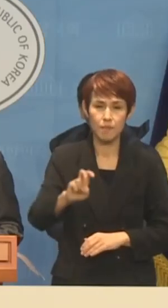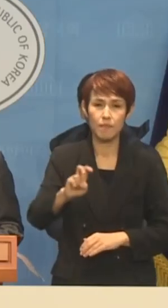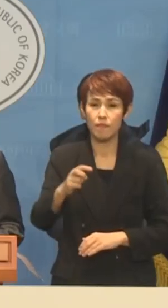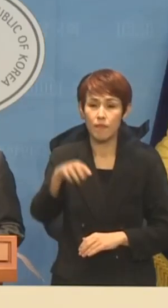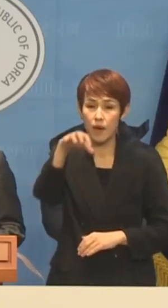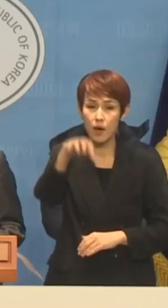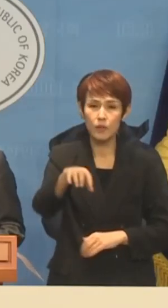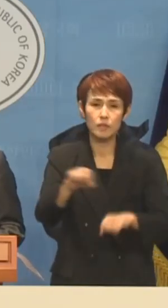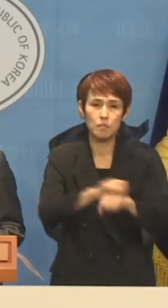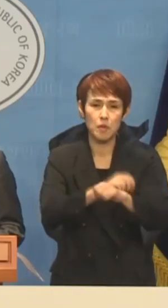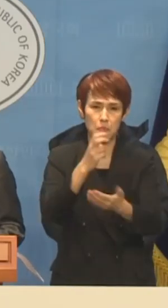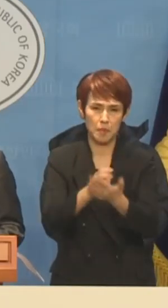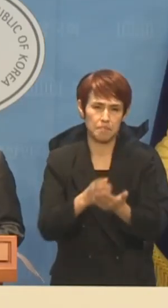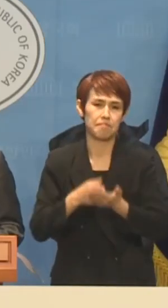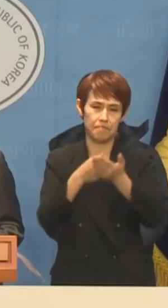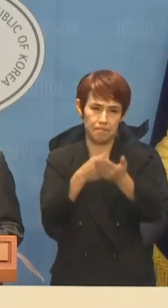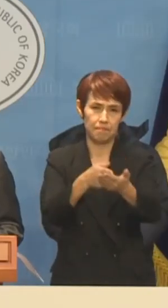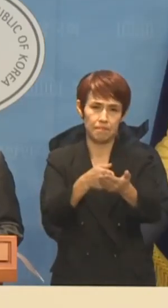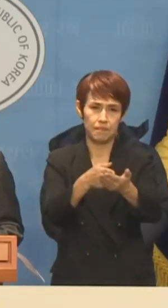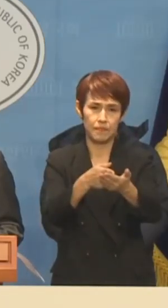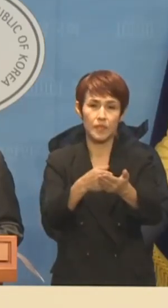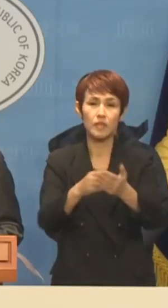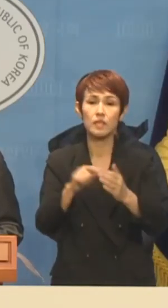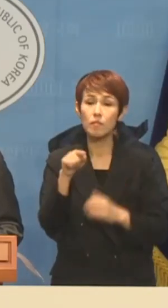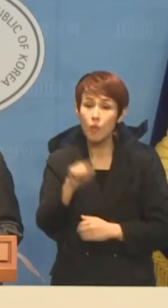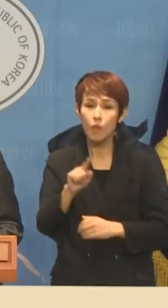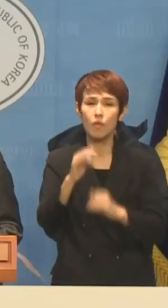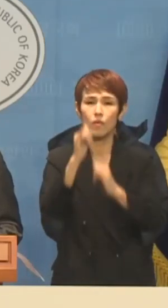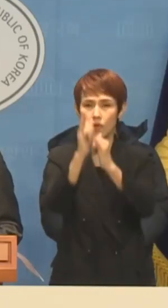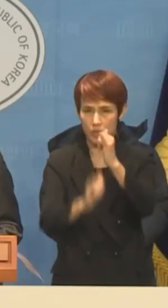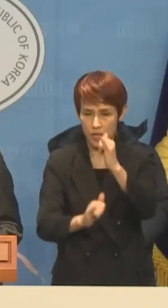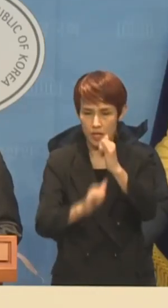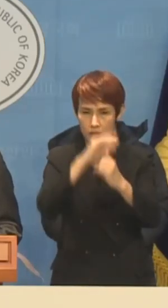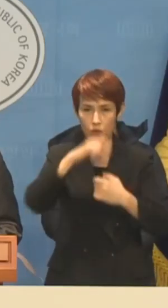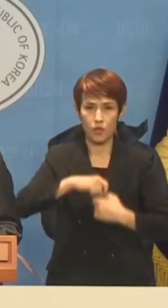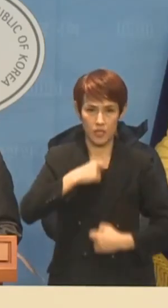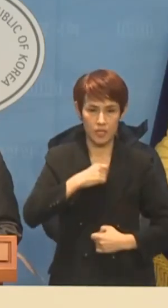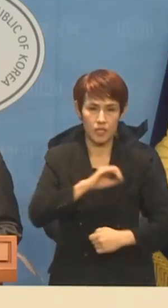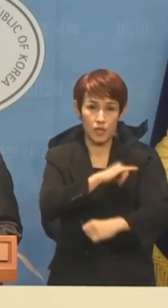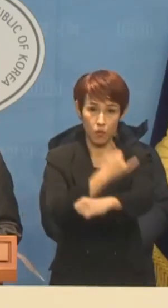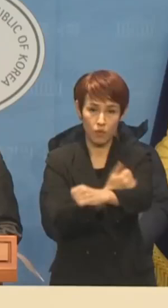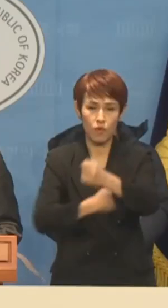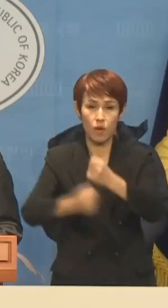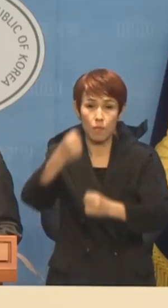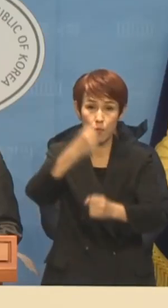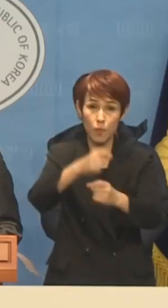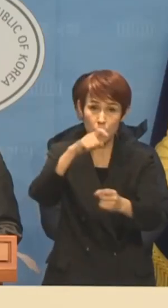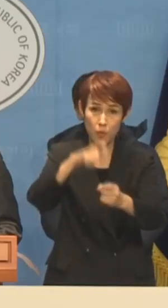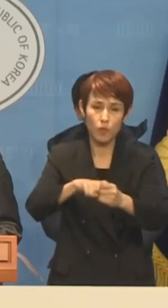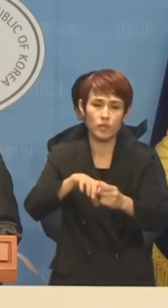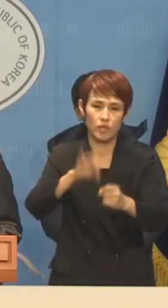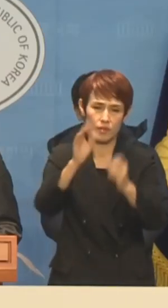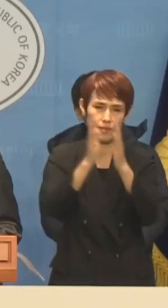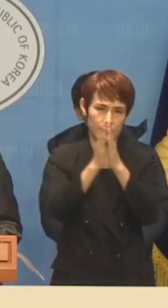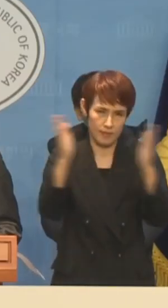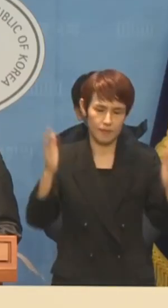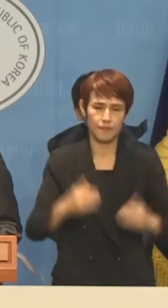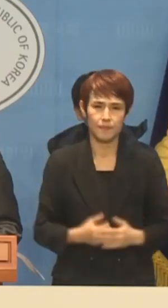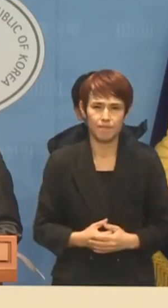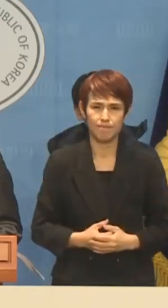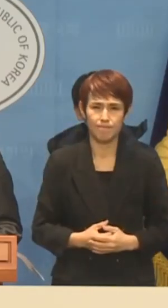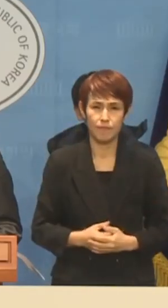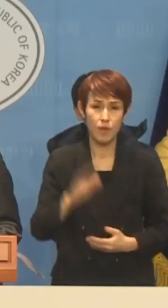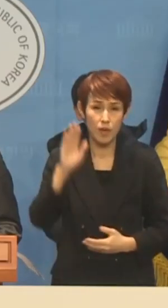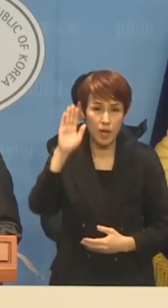통해 역사적 정의와 인권, 회복을 위한 첫걸음을 내디뎠습니다.